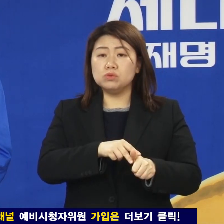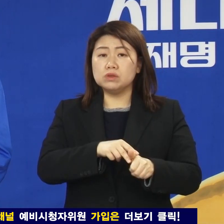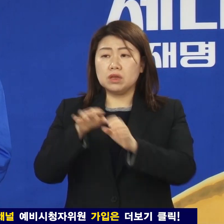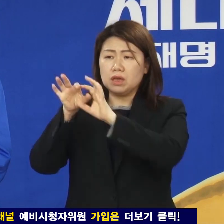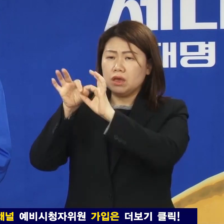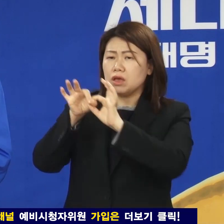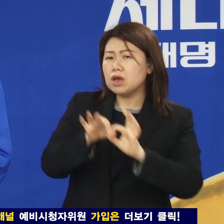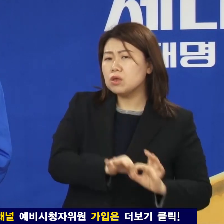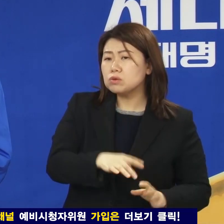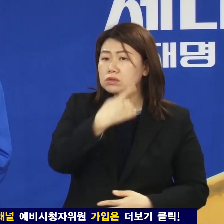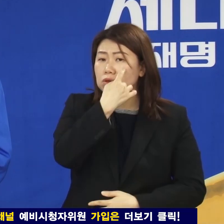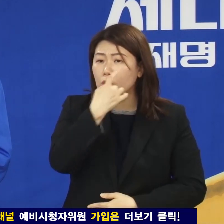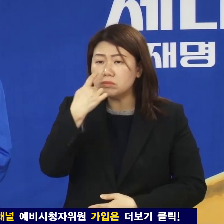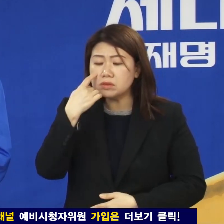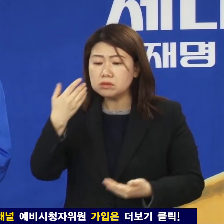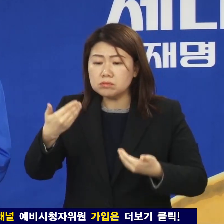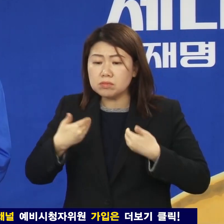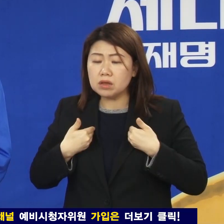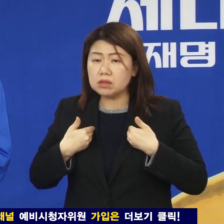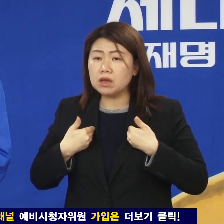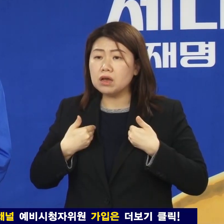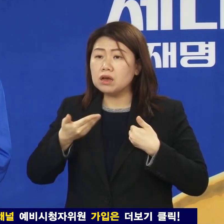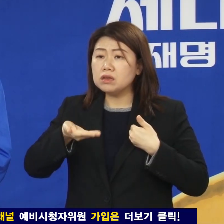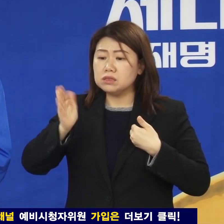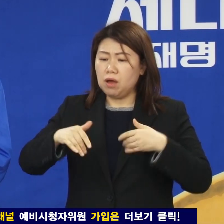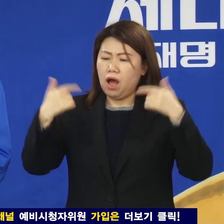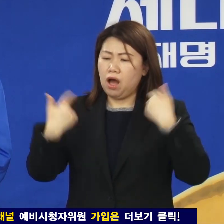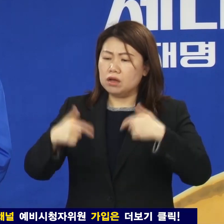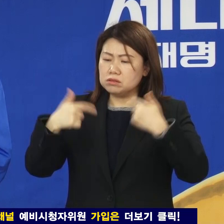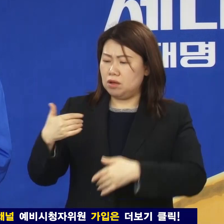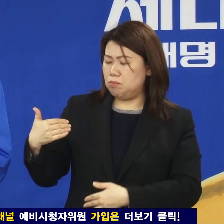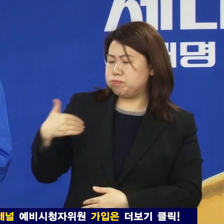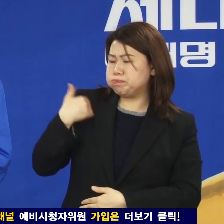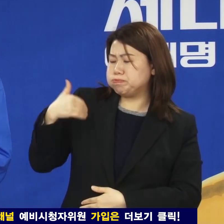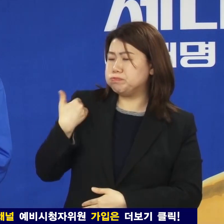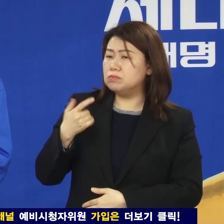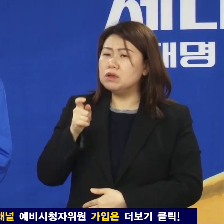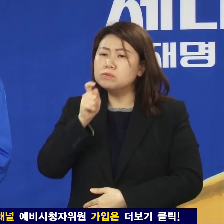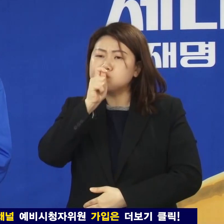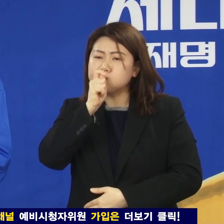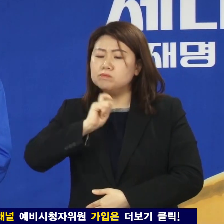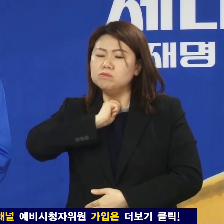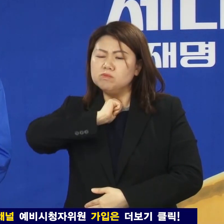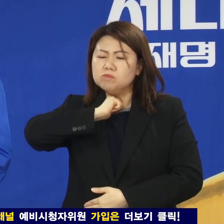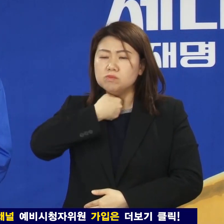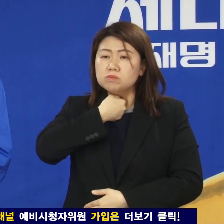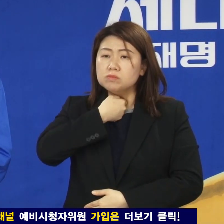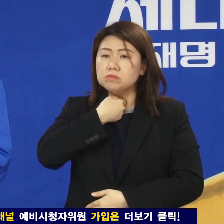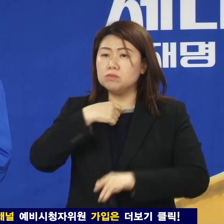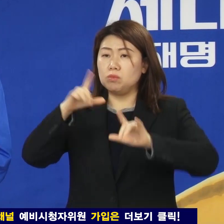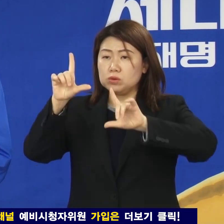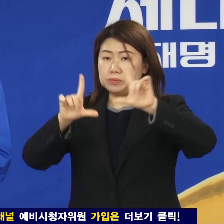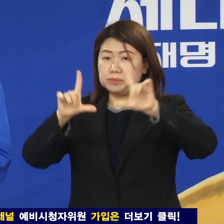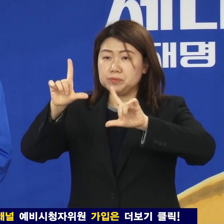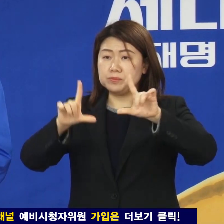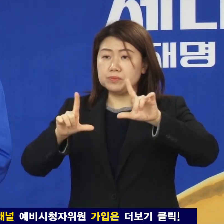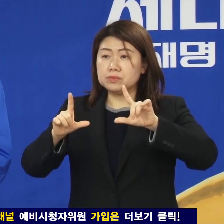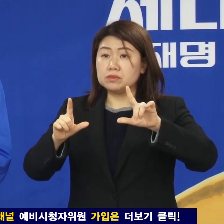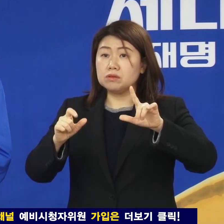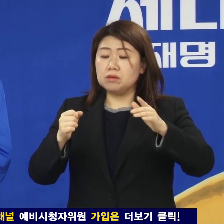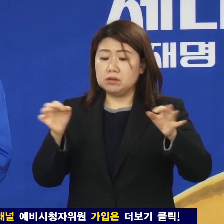검증을 받아야 하는 자리 매도 한결같이 모르세 와 함부로 일관하고 있는 것입니까 그런다고 해서